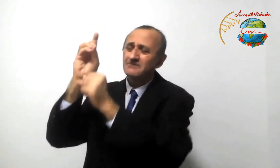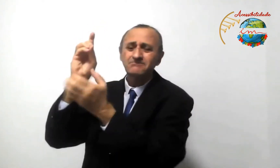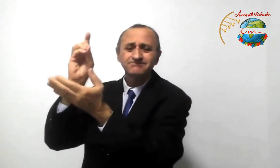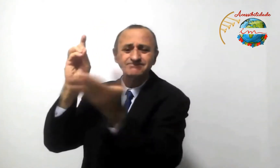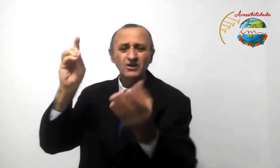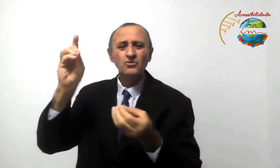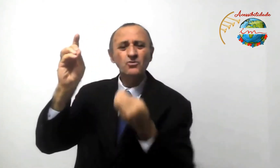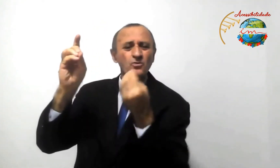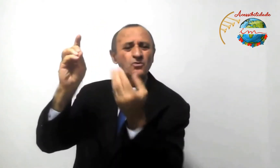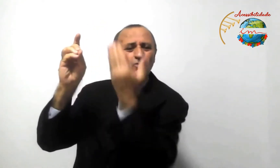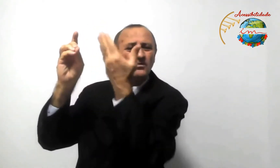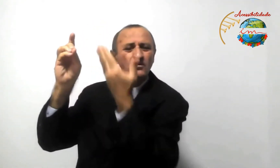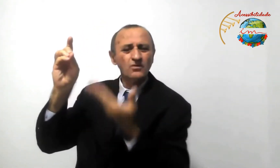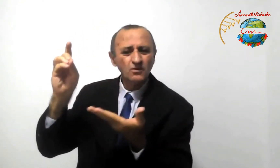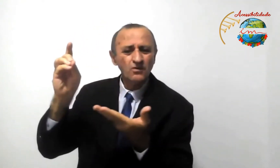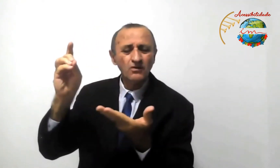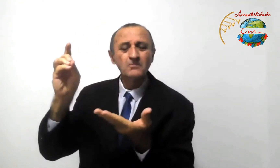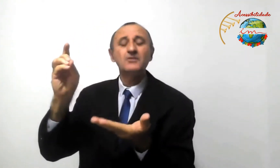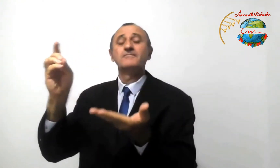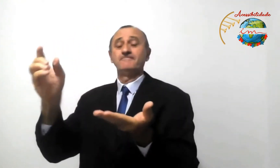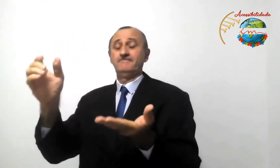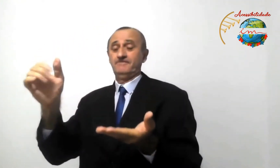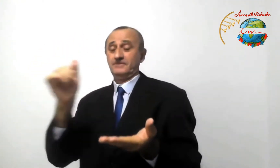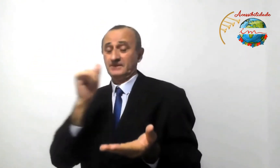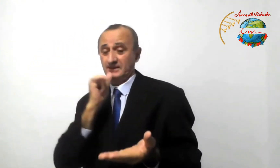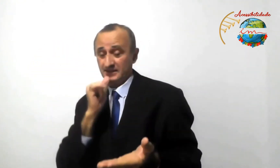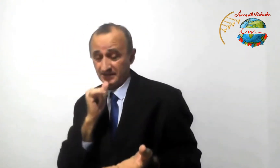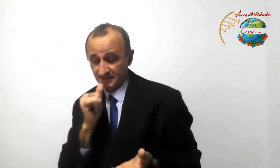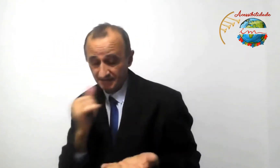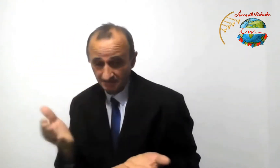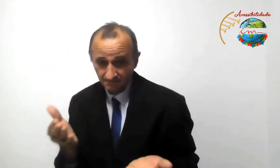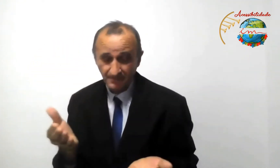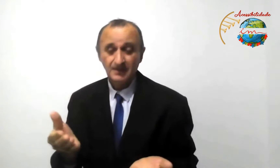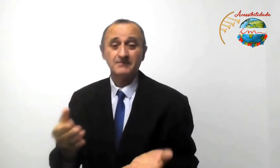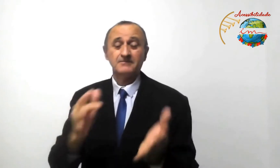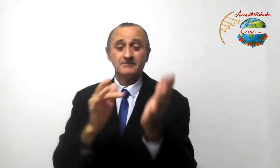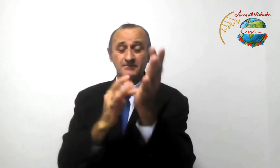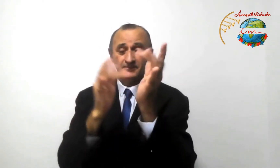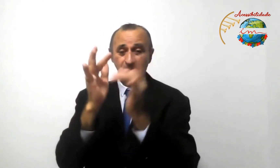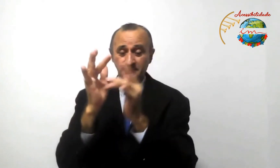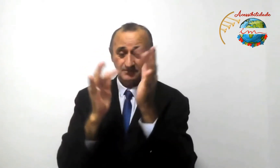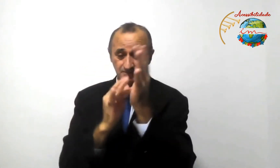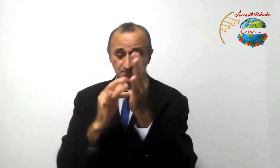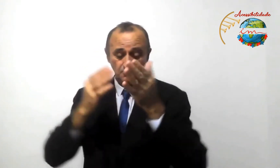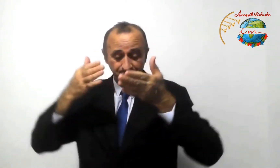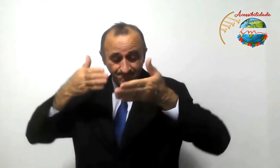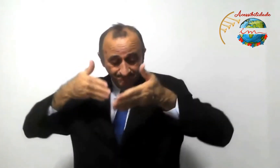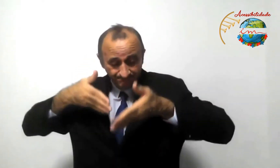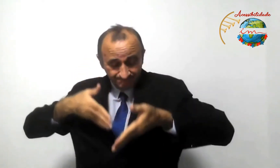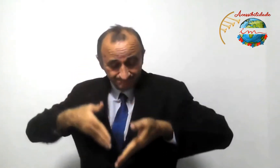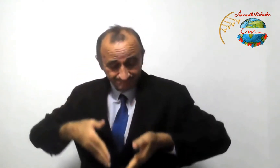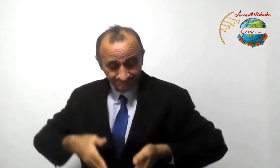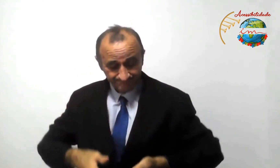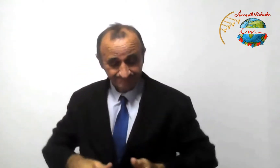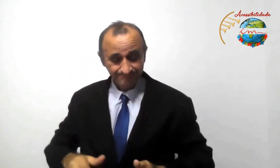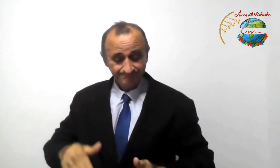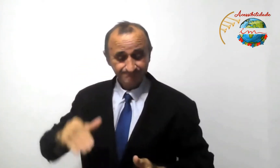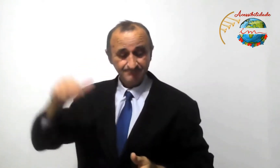Deus? Como se dá esse amor? Então nós temos esse amor exemplificado em Jesus Cristo,